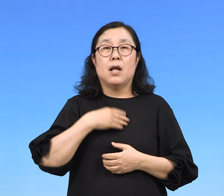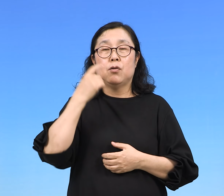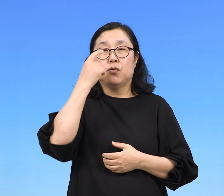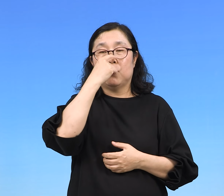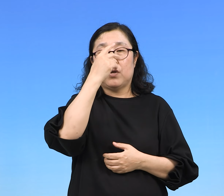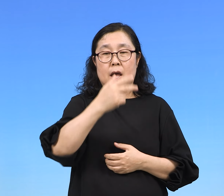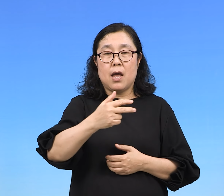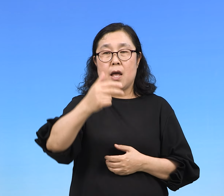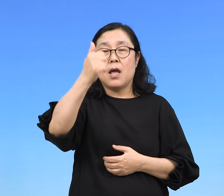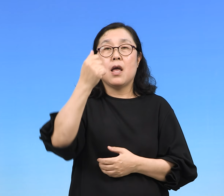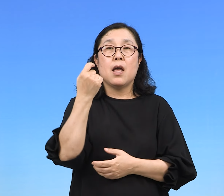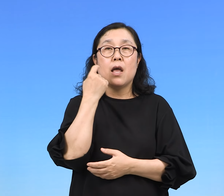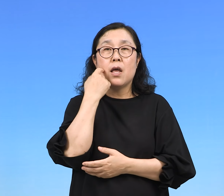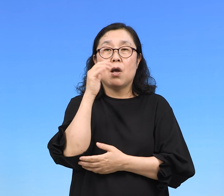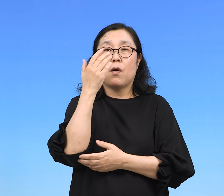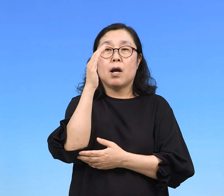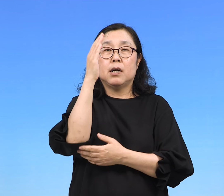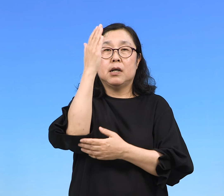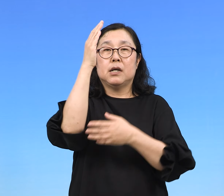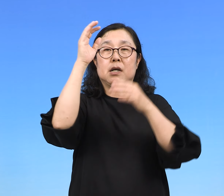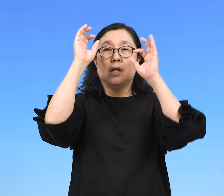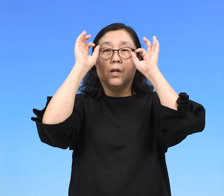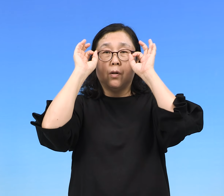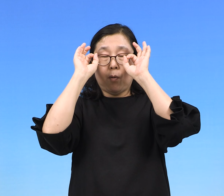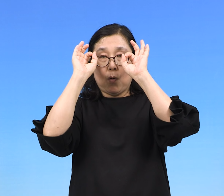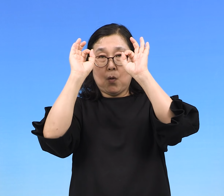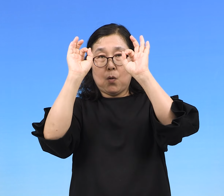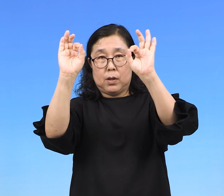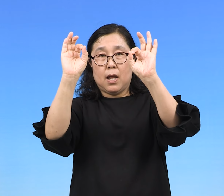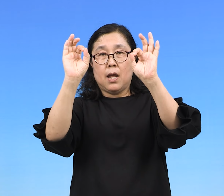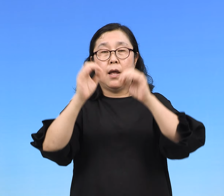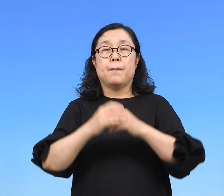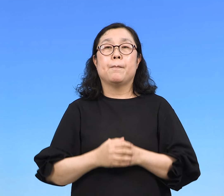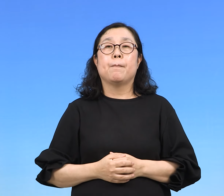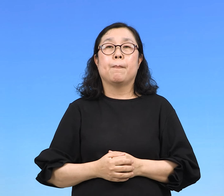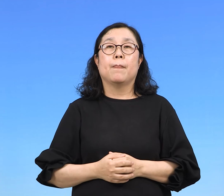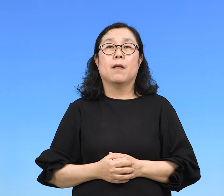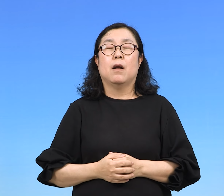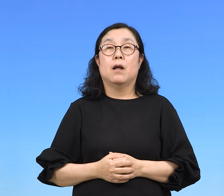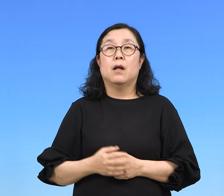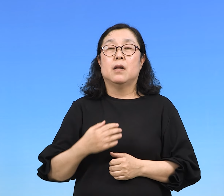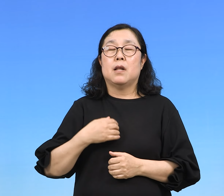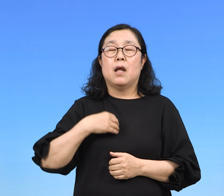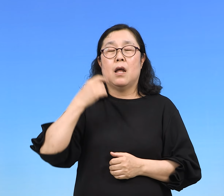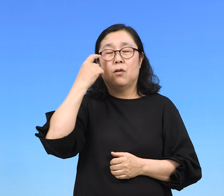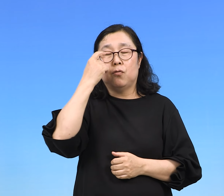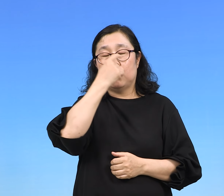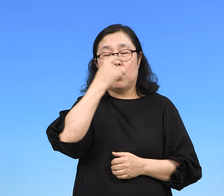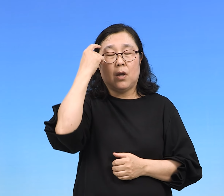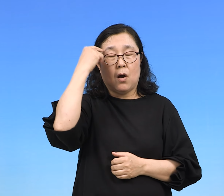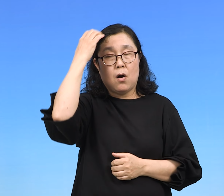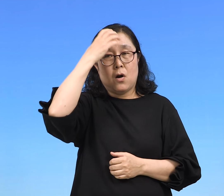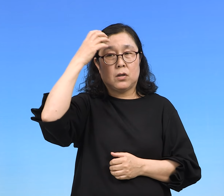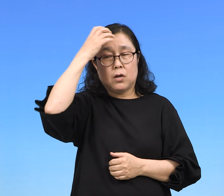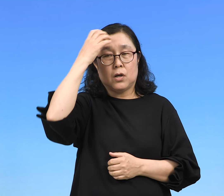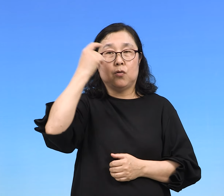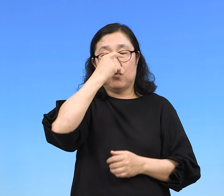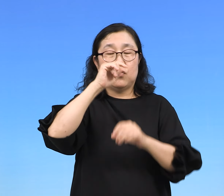내 눈 주의 영광을 보내. 영안을 열어달라는 거